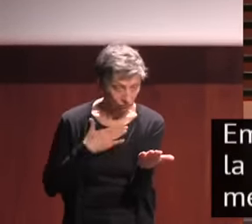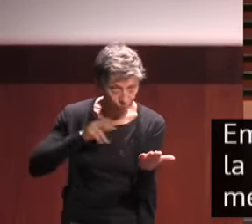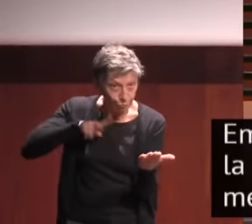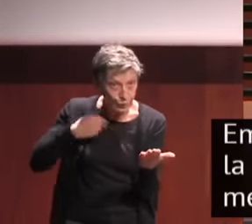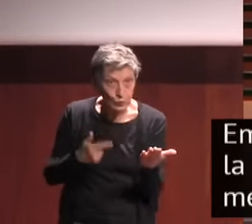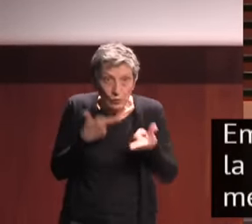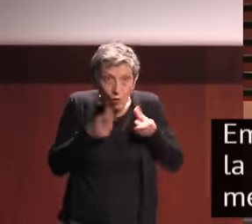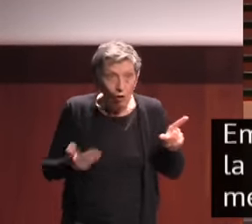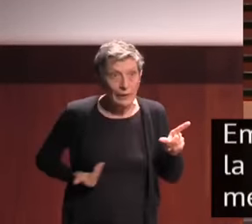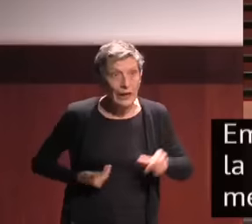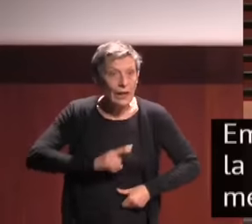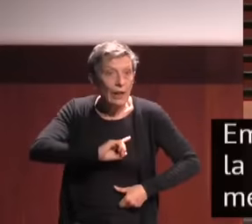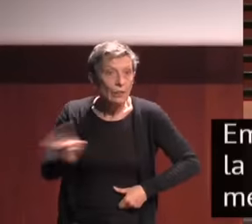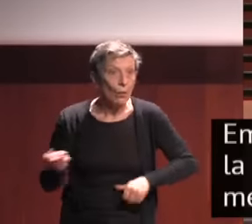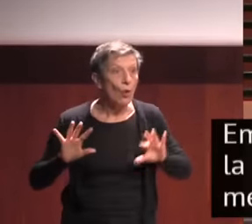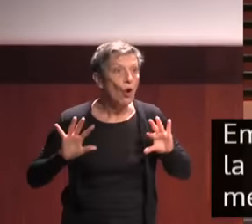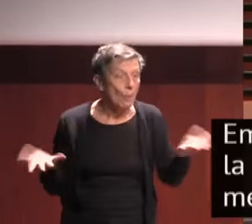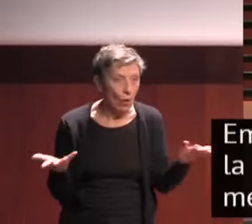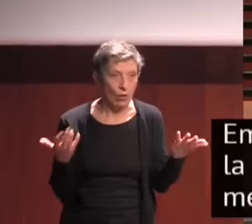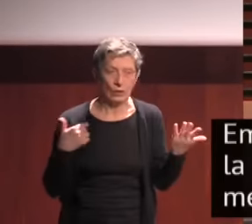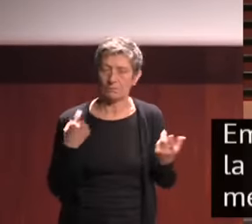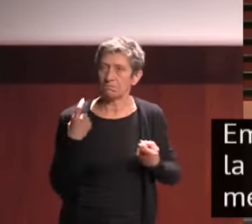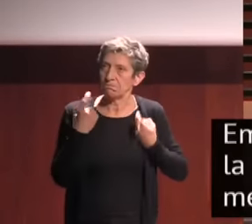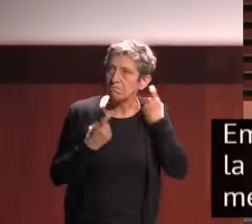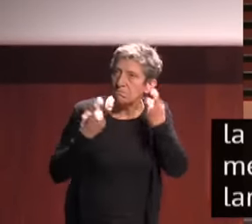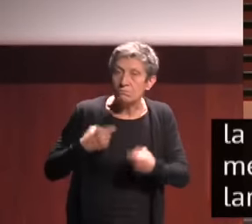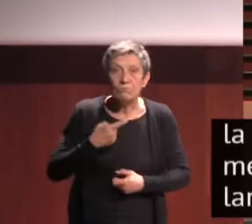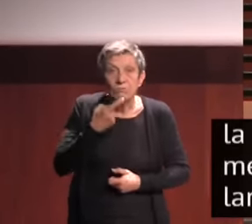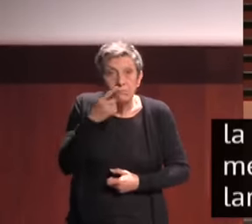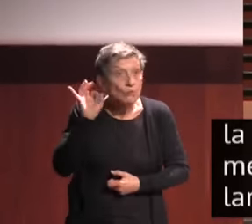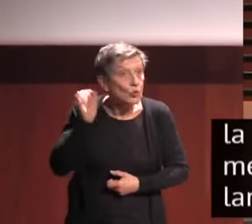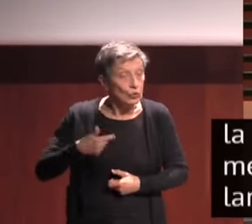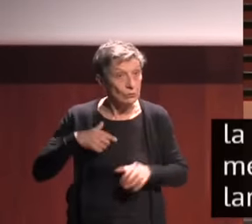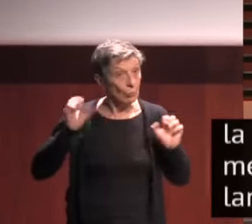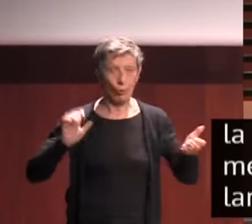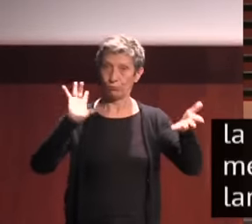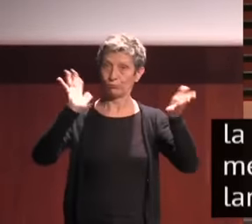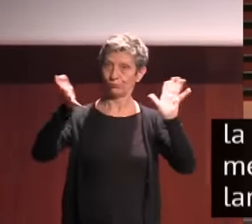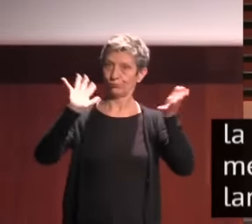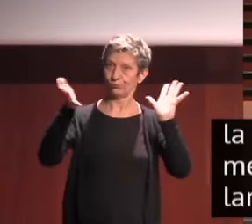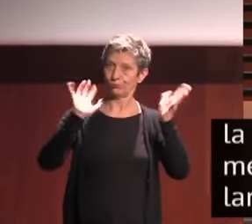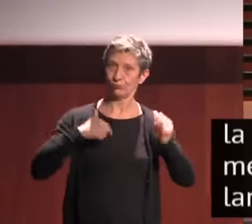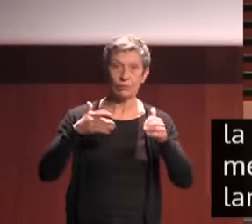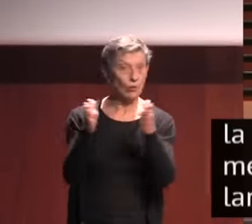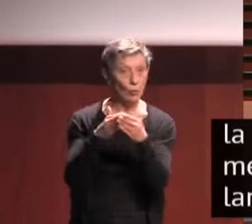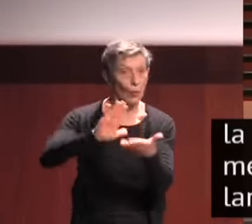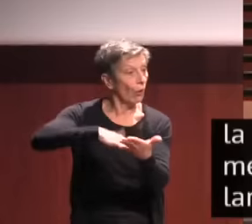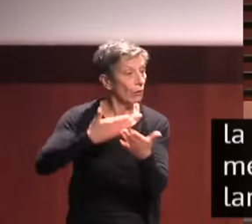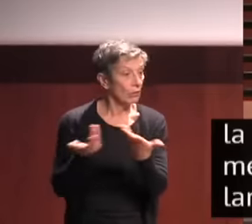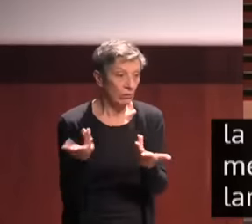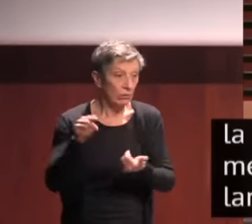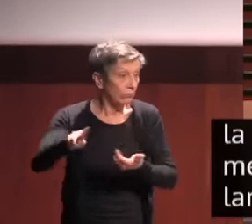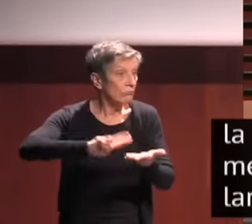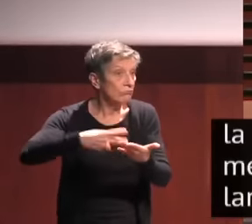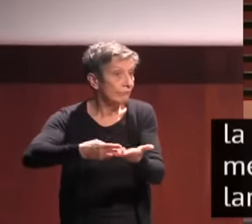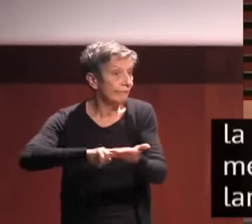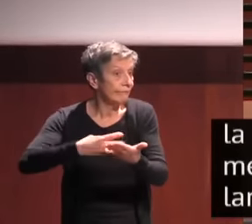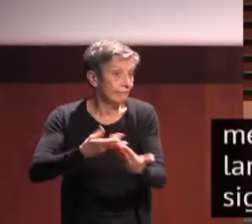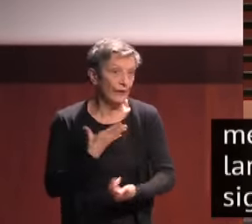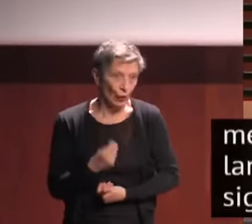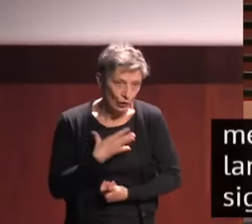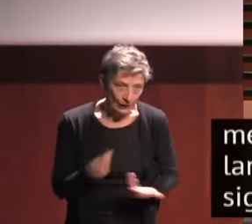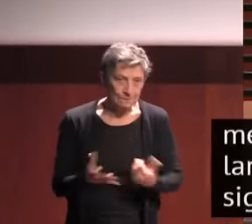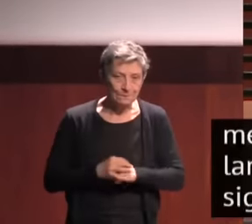maternelle ?» En réfléchissant, je me suis rendu compte que je pouvais signer dans ma langue maternelle et demander à un interprète de la traduire en